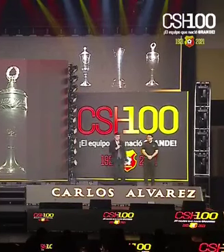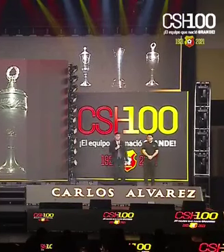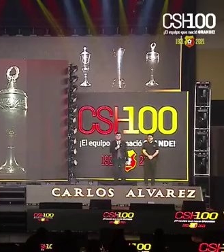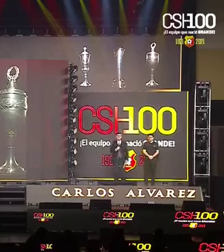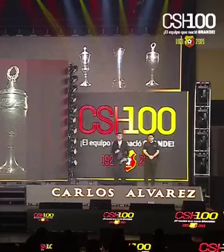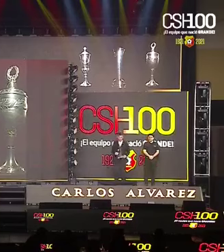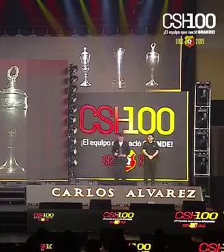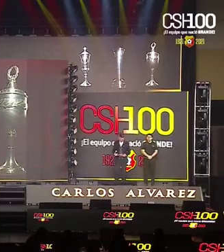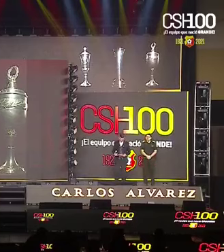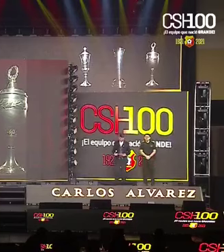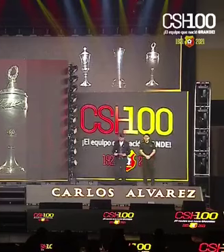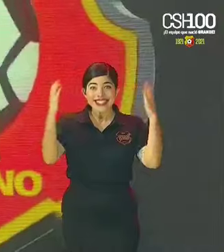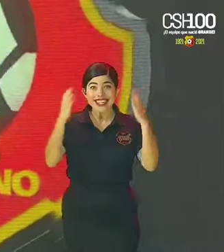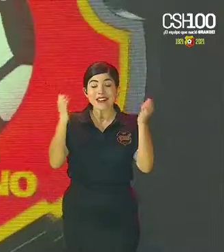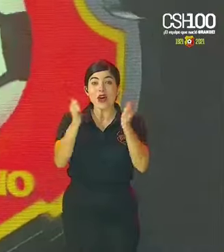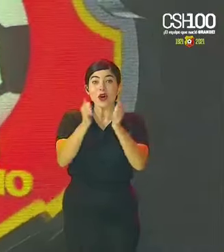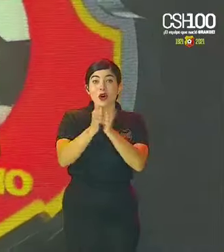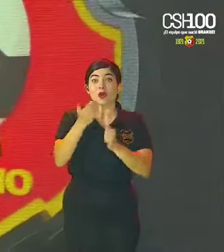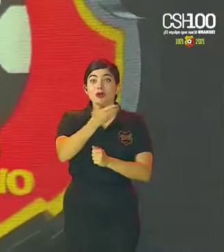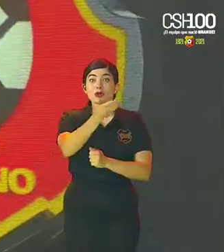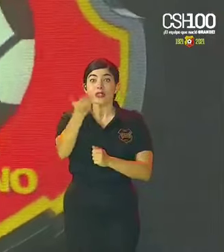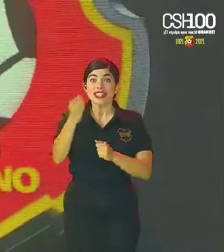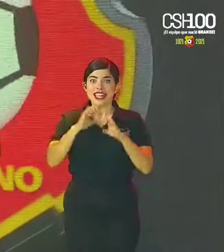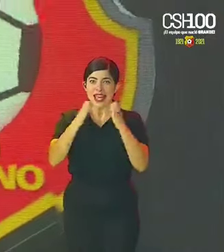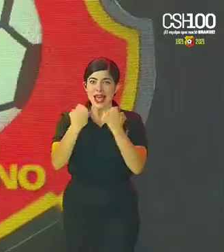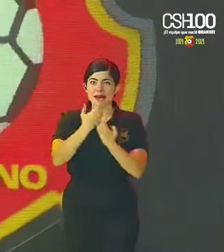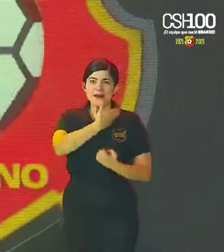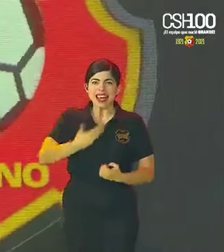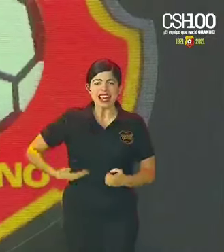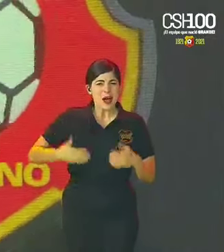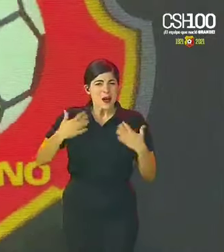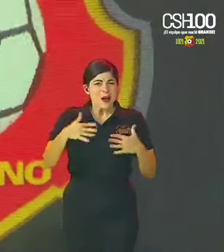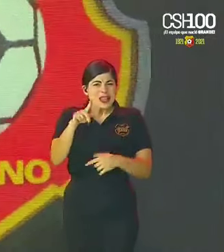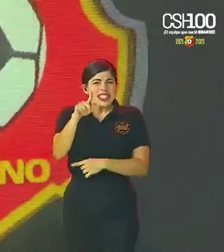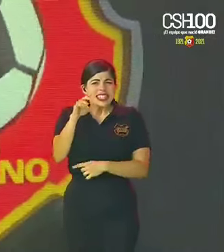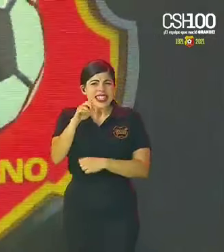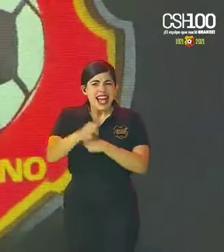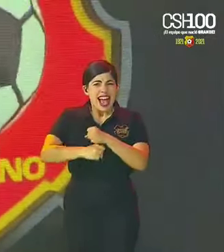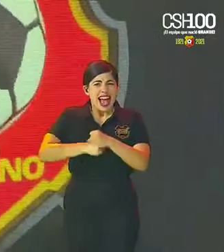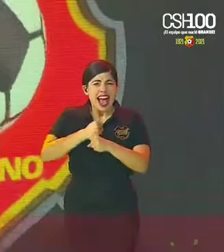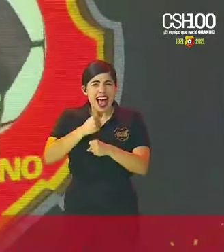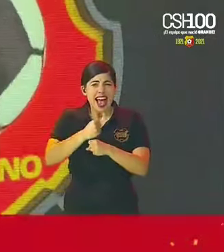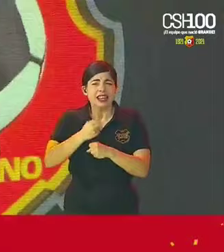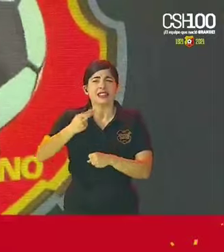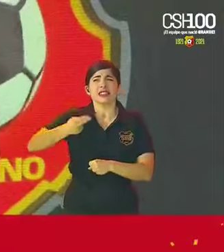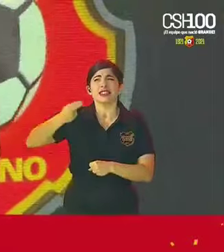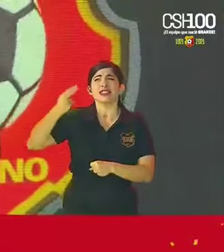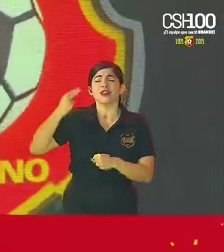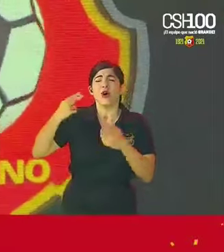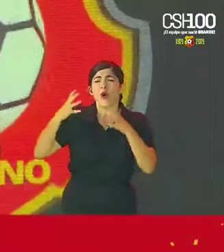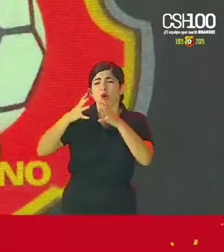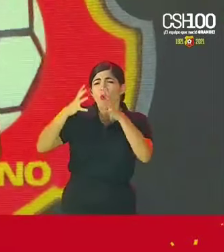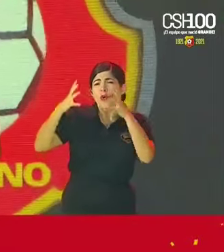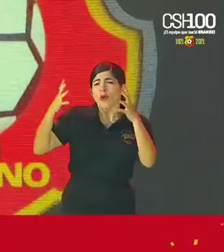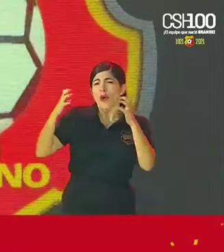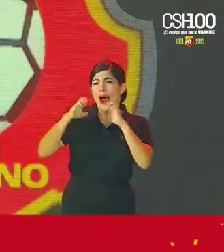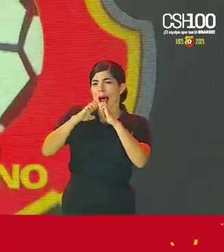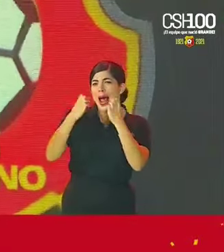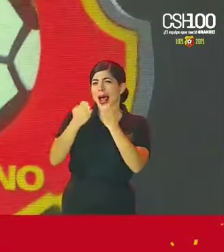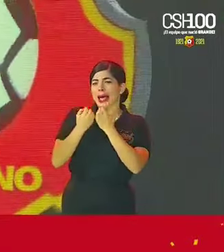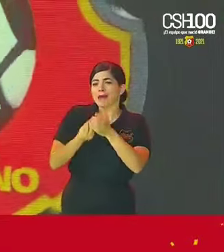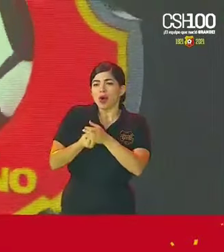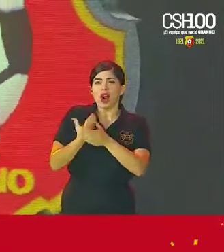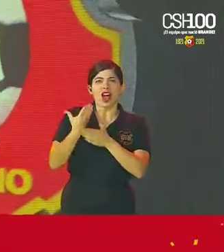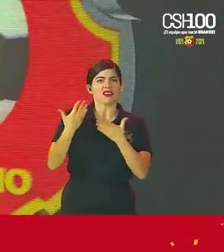de poder celebrar junto a ustedes, Club Sport Herediano, 100 años de una gran historia, de un equipo que nació